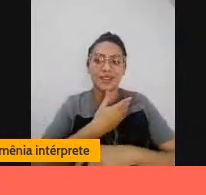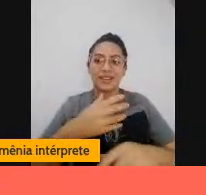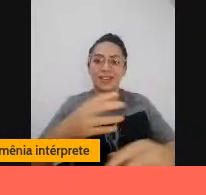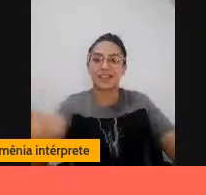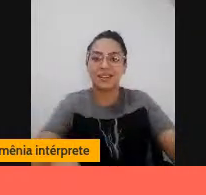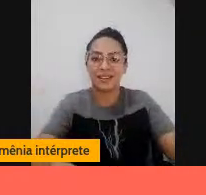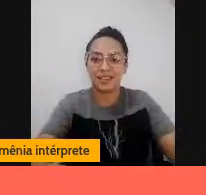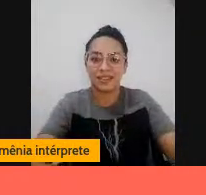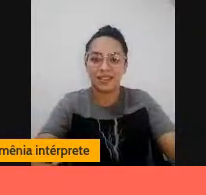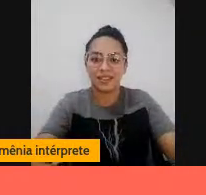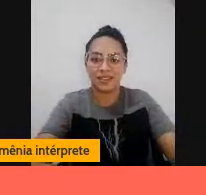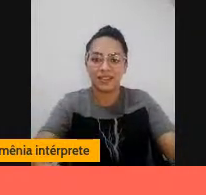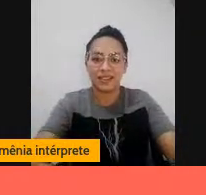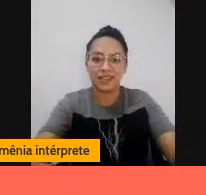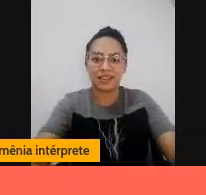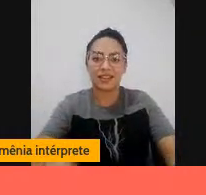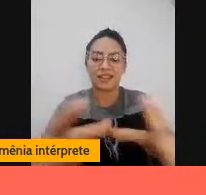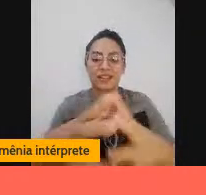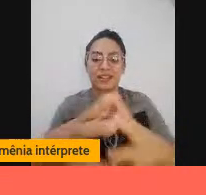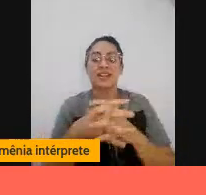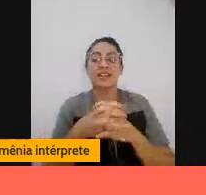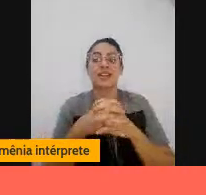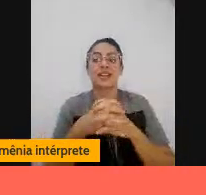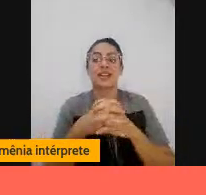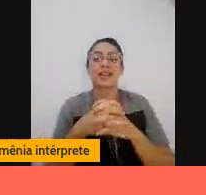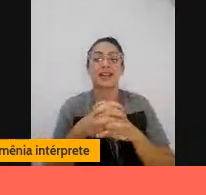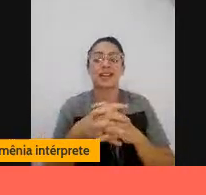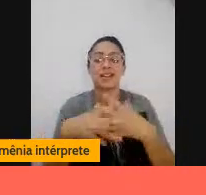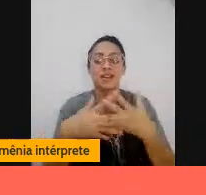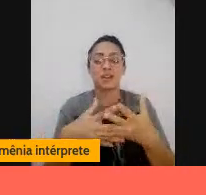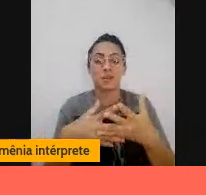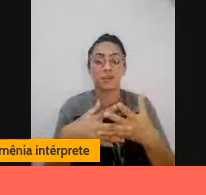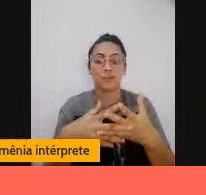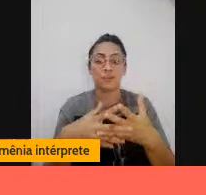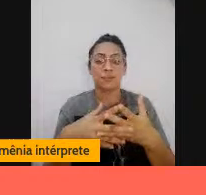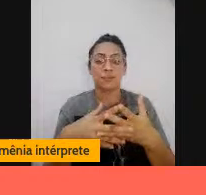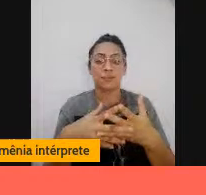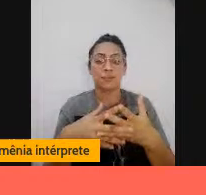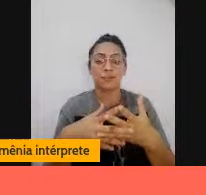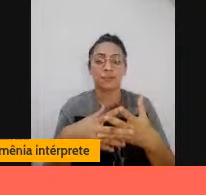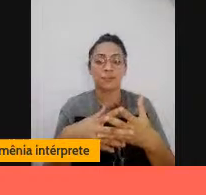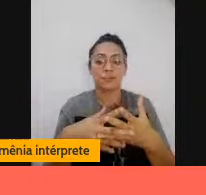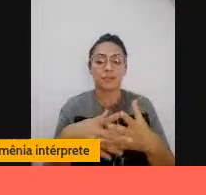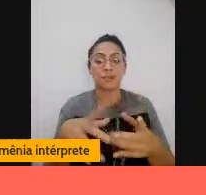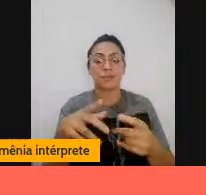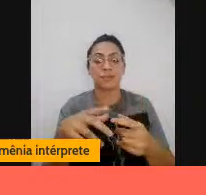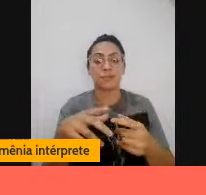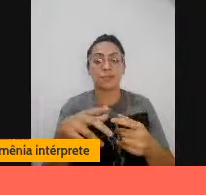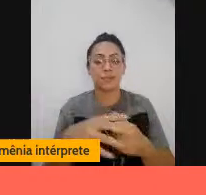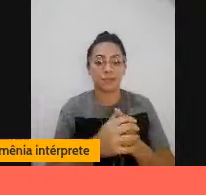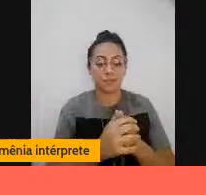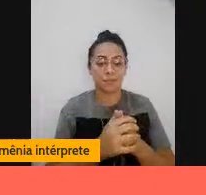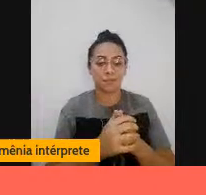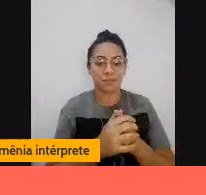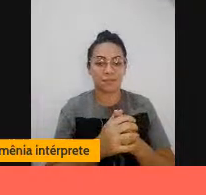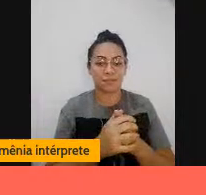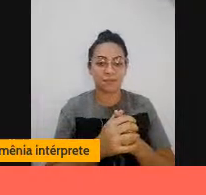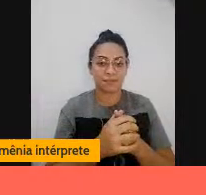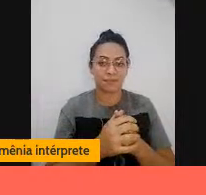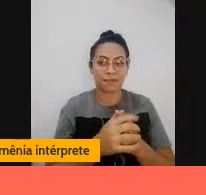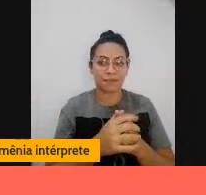deste momento ímpar no Centro de Educação. Realmente, como as demais pessoas já